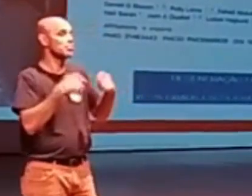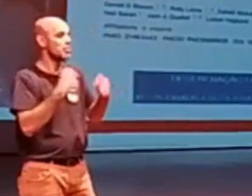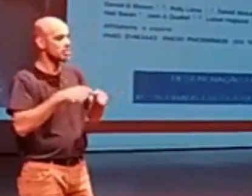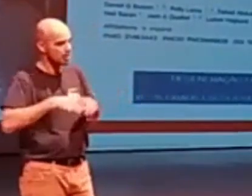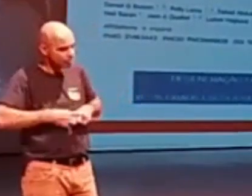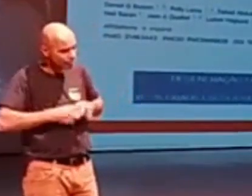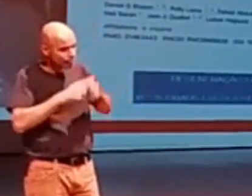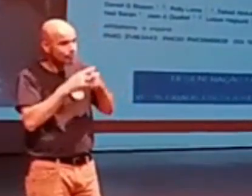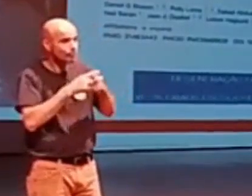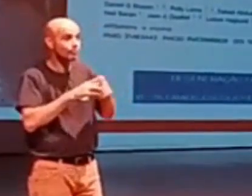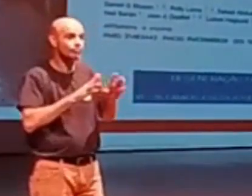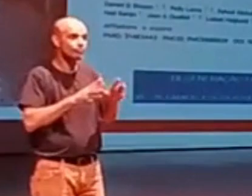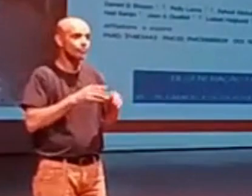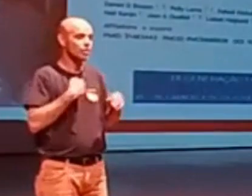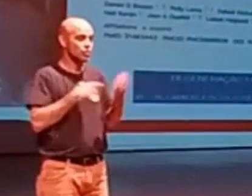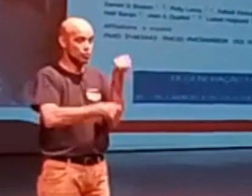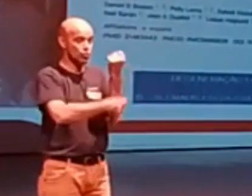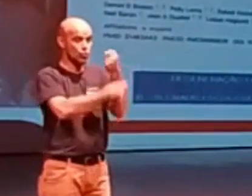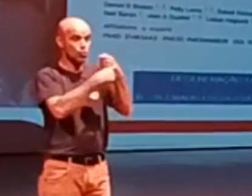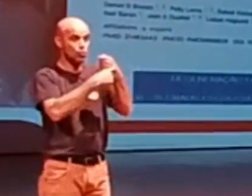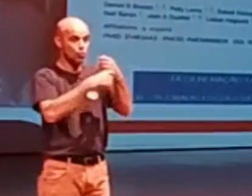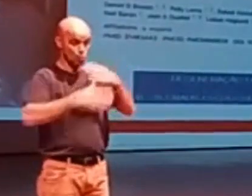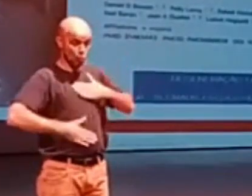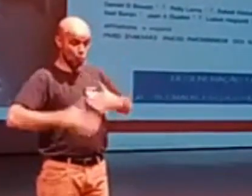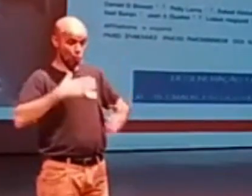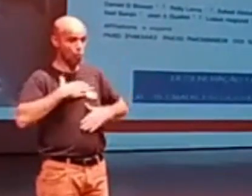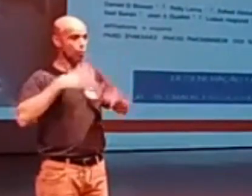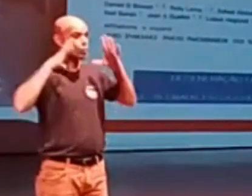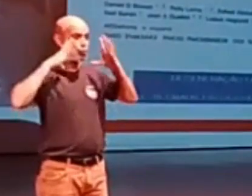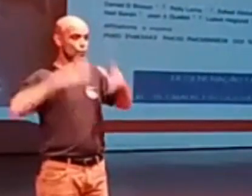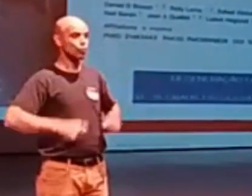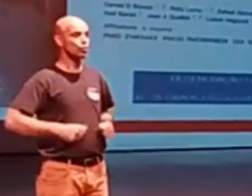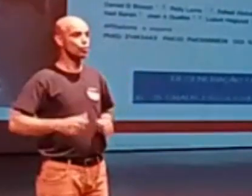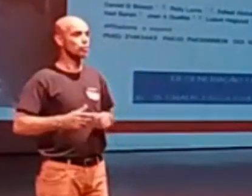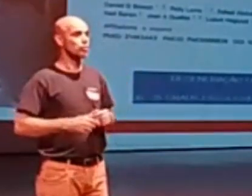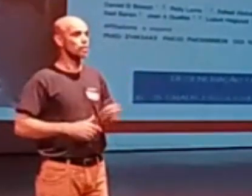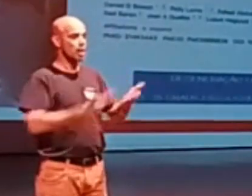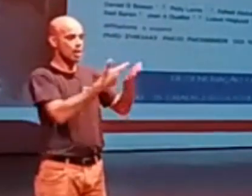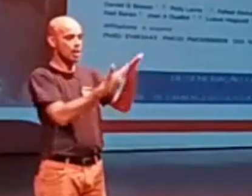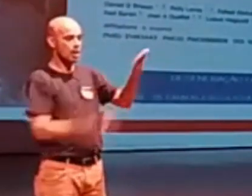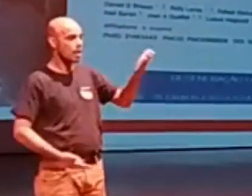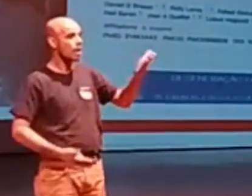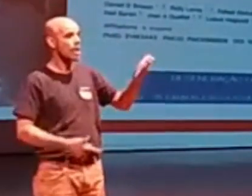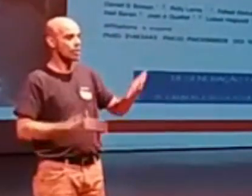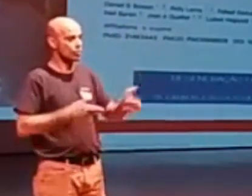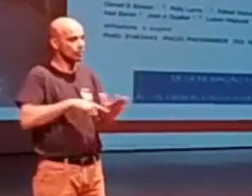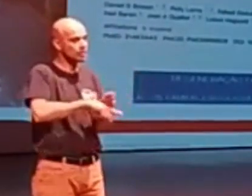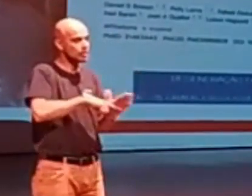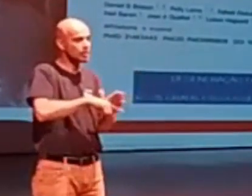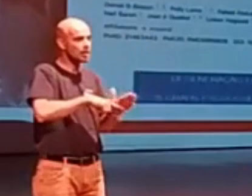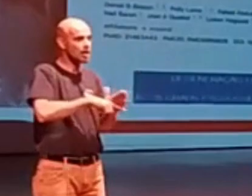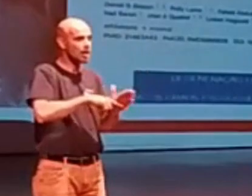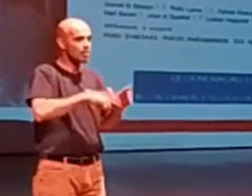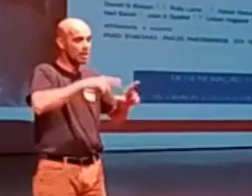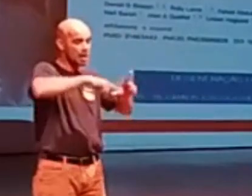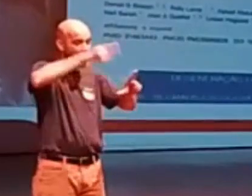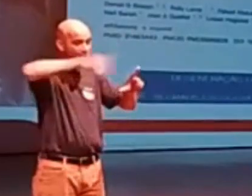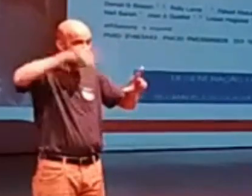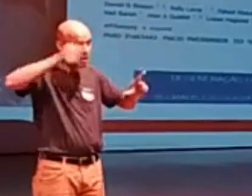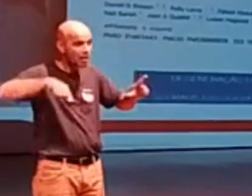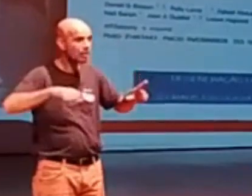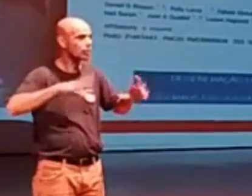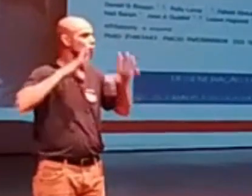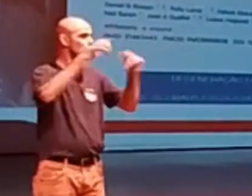primeiro recado, não é só em escoliose, é em tudo. Laudos de exame com alteração são esperados para todo mundo que está